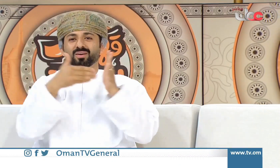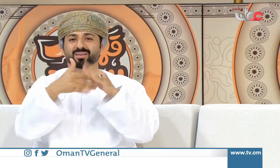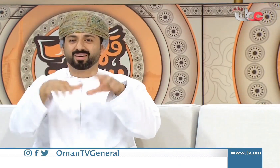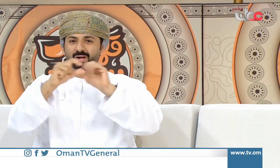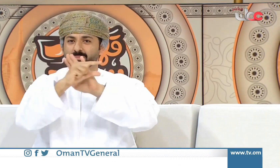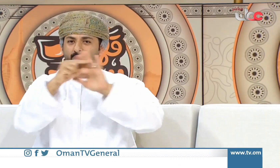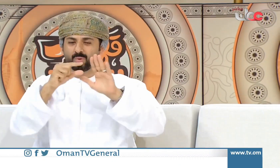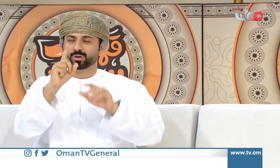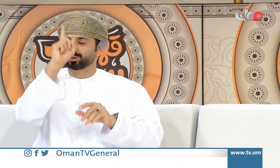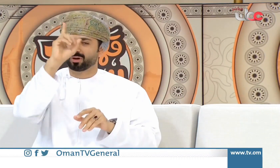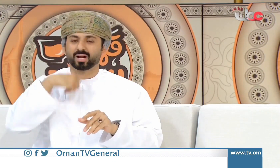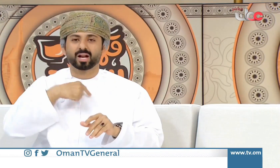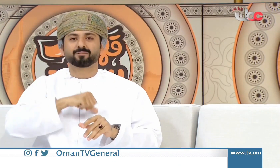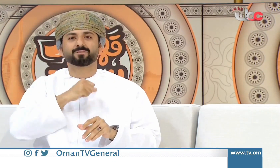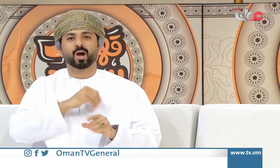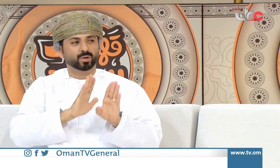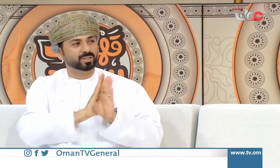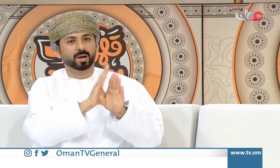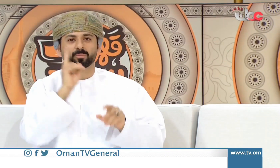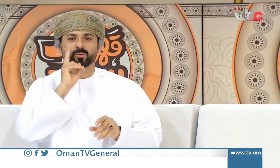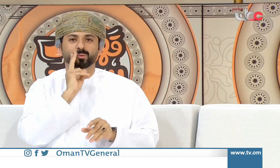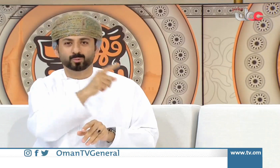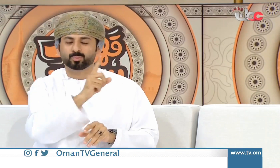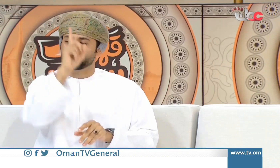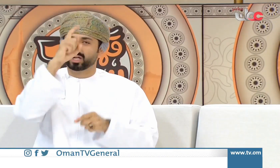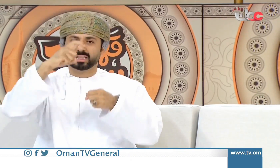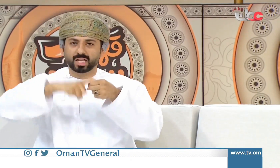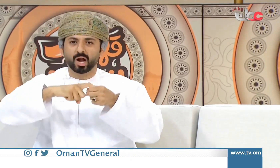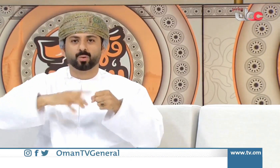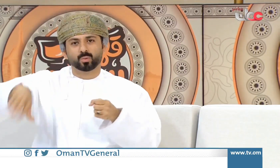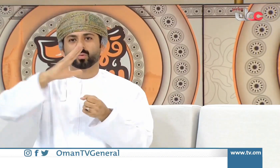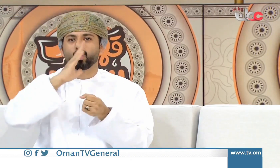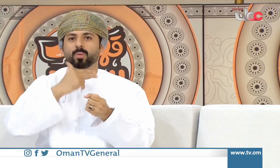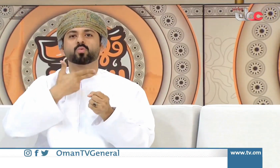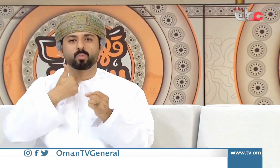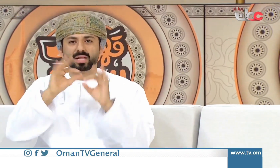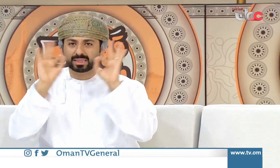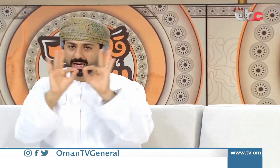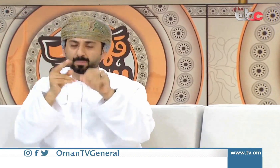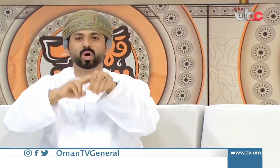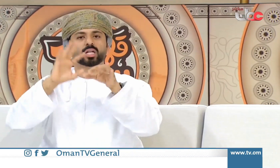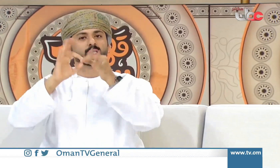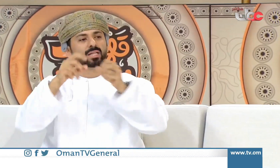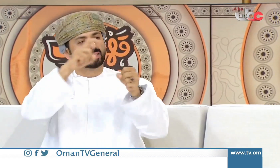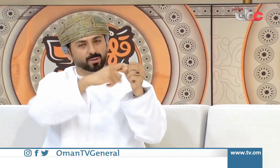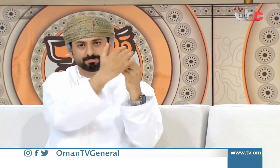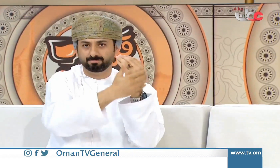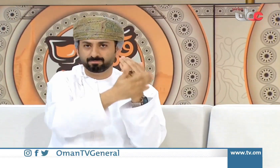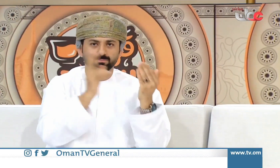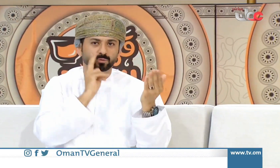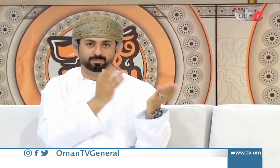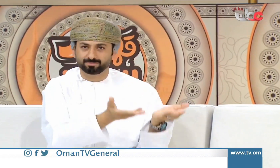هذا الحديث الرائع. في النهاية إن شاء الله نحن طبعا فخورين بهذا العمل الرائع، وإن شاء الله تكون هناك تعاون أكبر